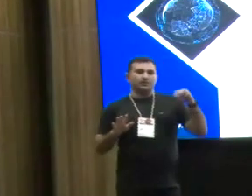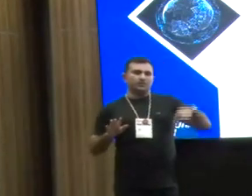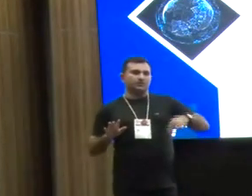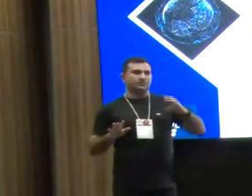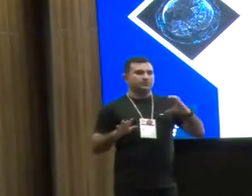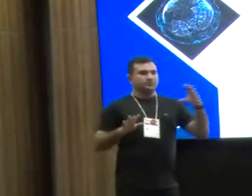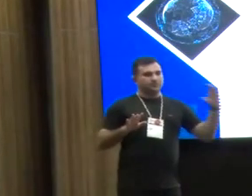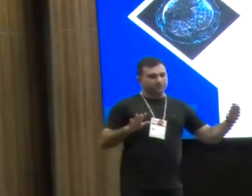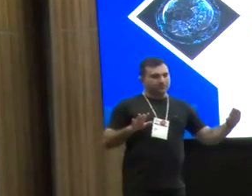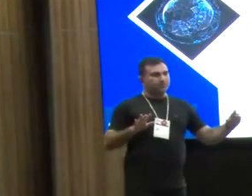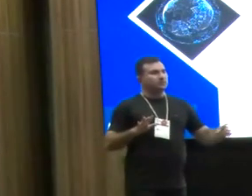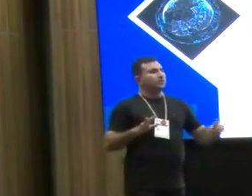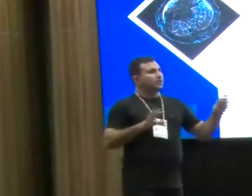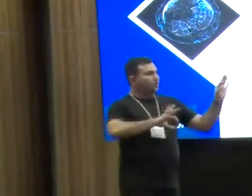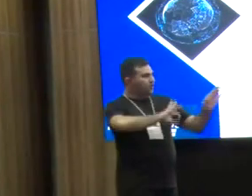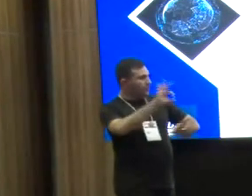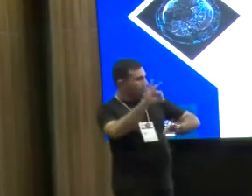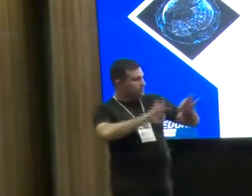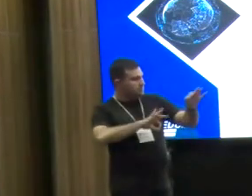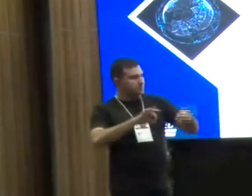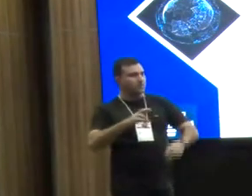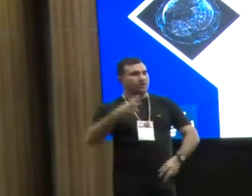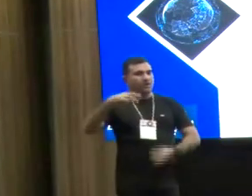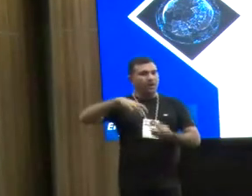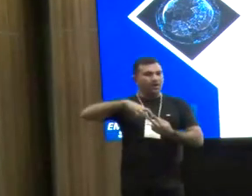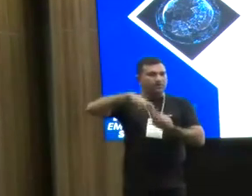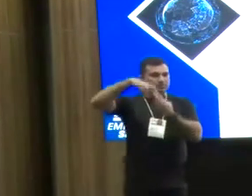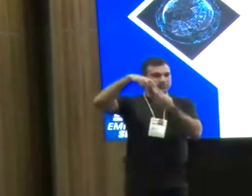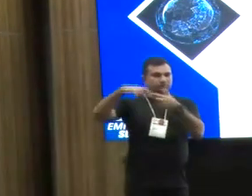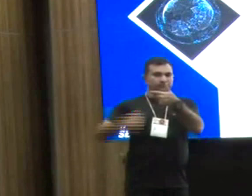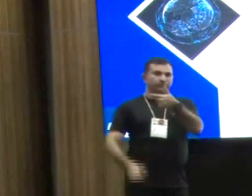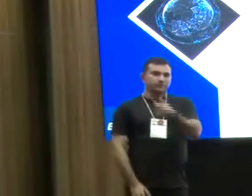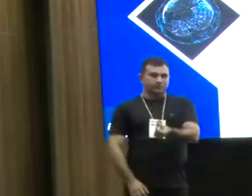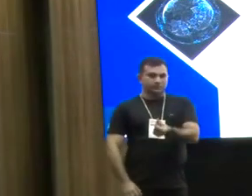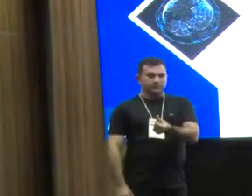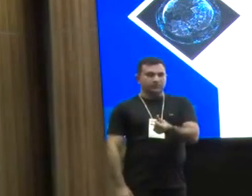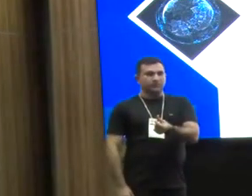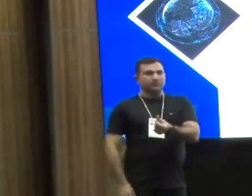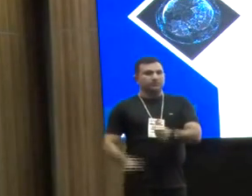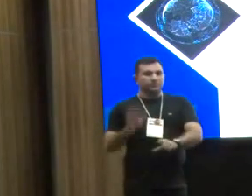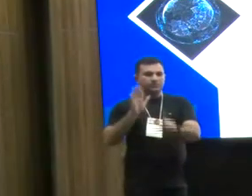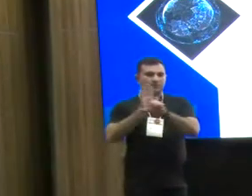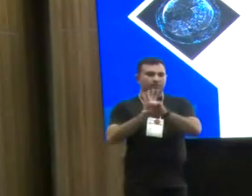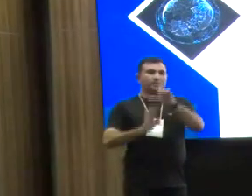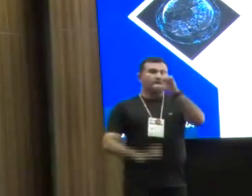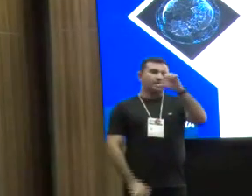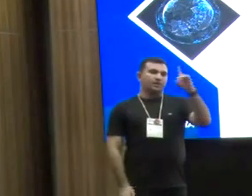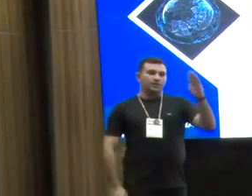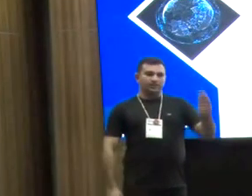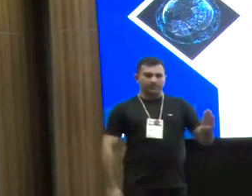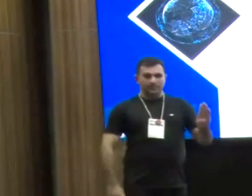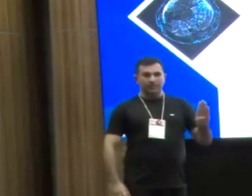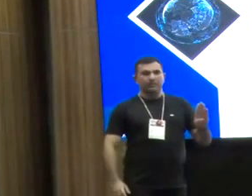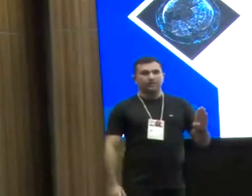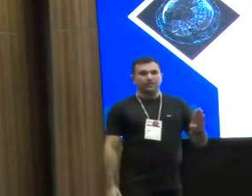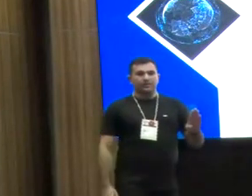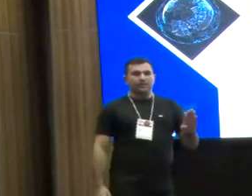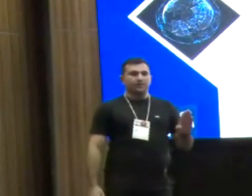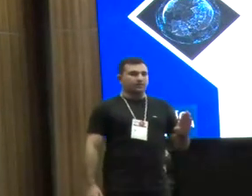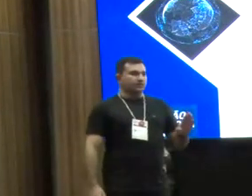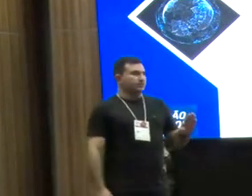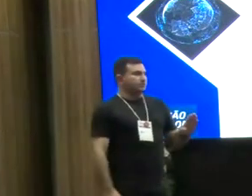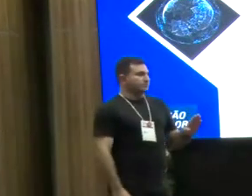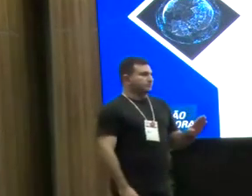curricular. Aí o artigo 26 da Lei de Diretrizes e Bases da Educação Nacional, que é a